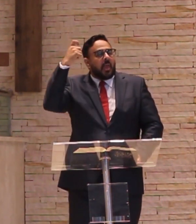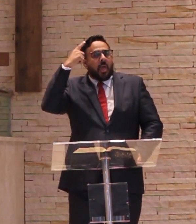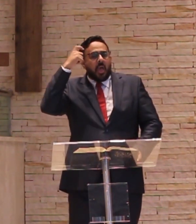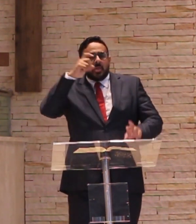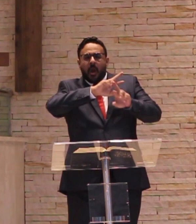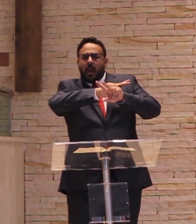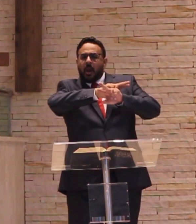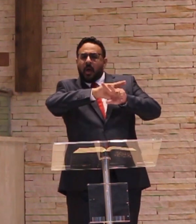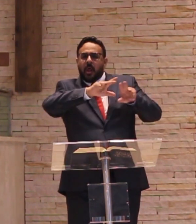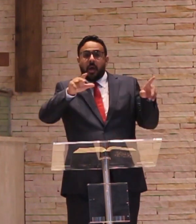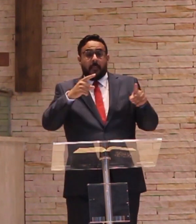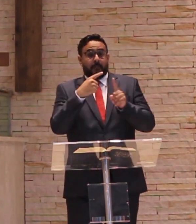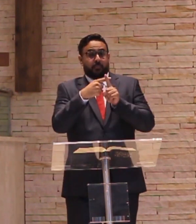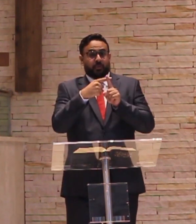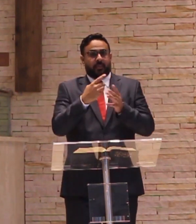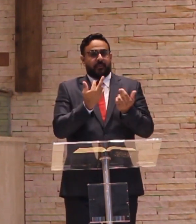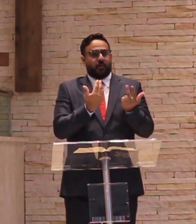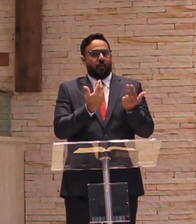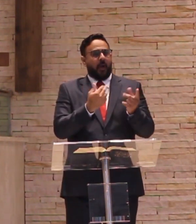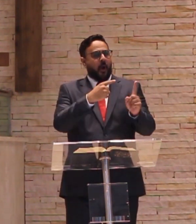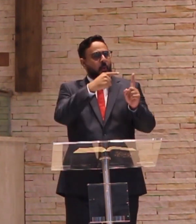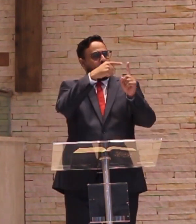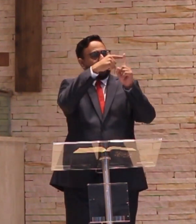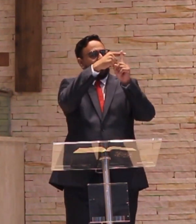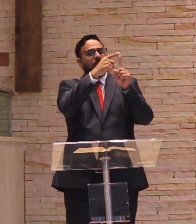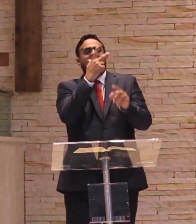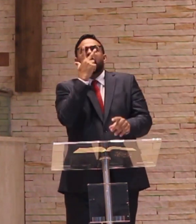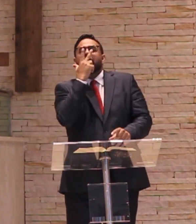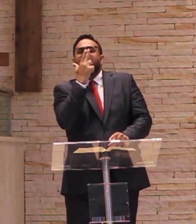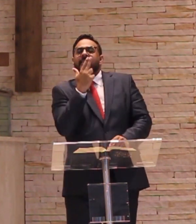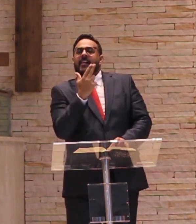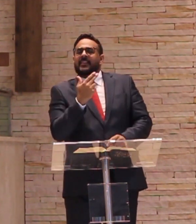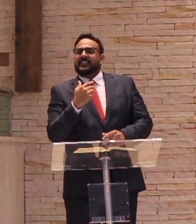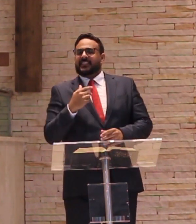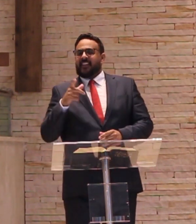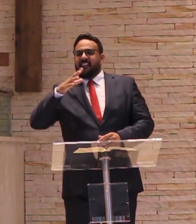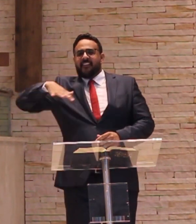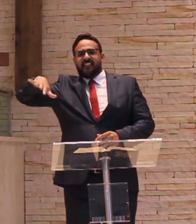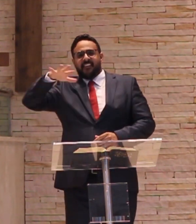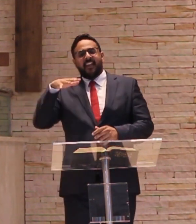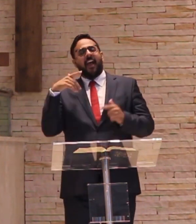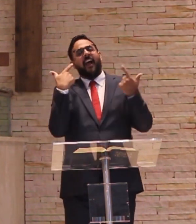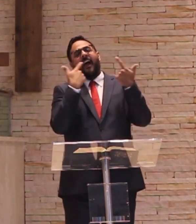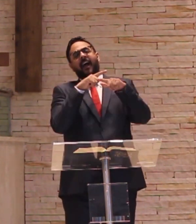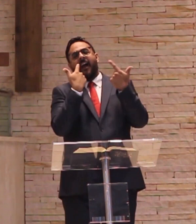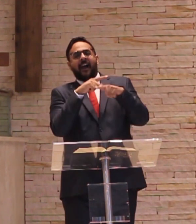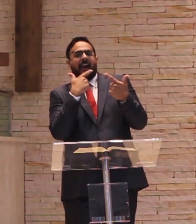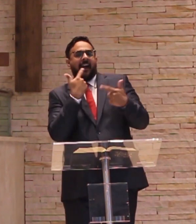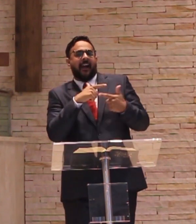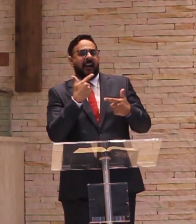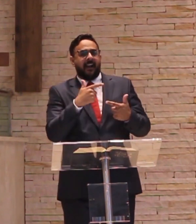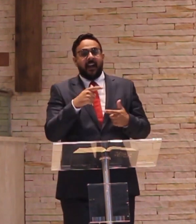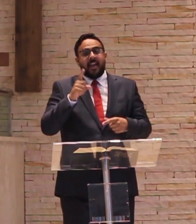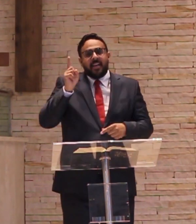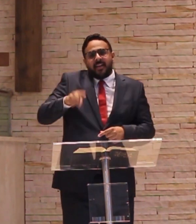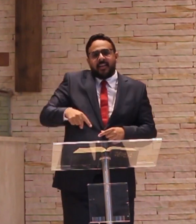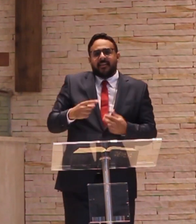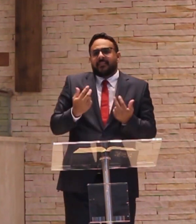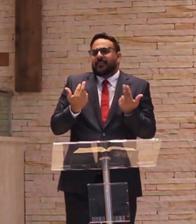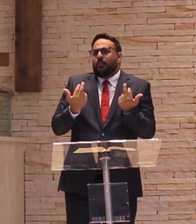de massacrar e tinham diferentes ideias para torturar as pessoas. E a morte na cruz era como